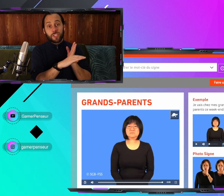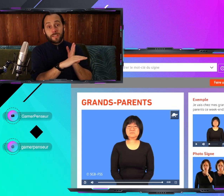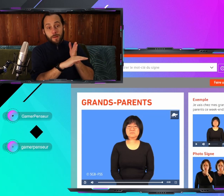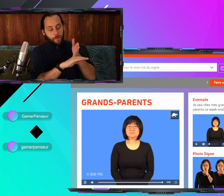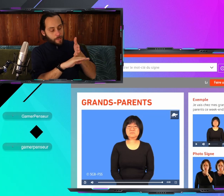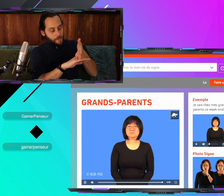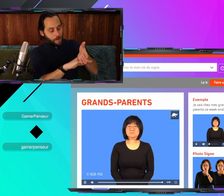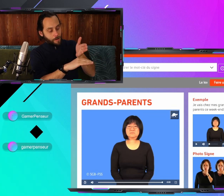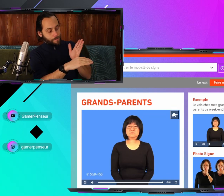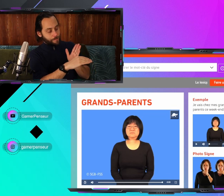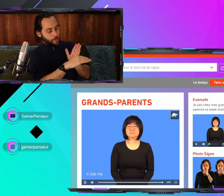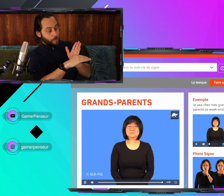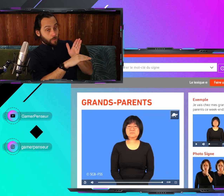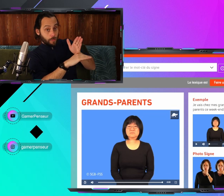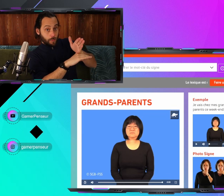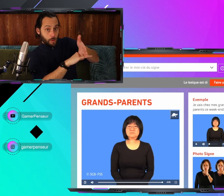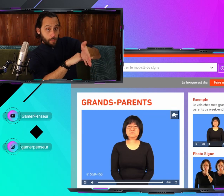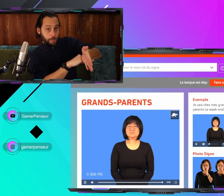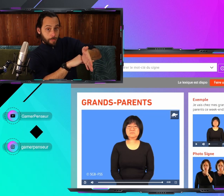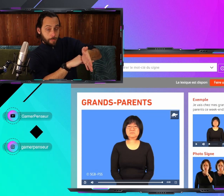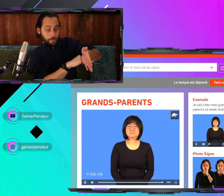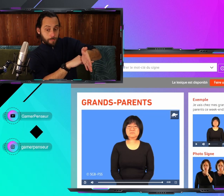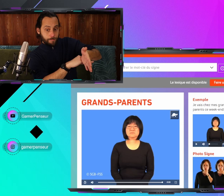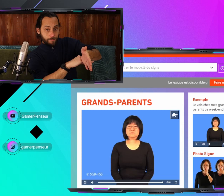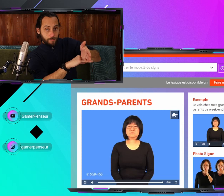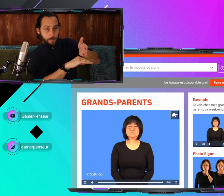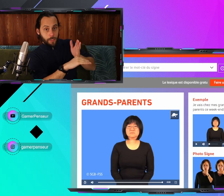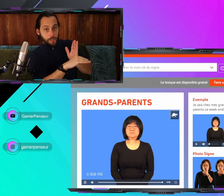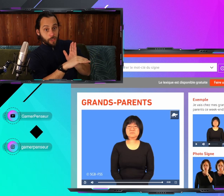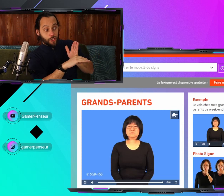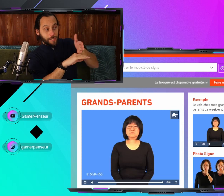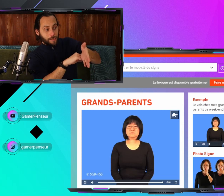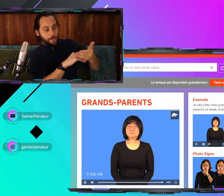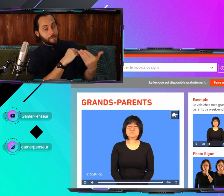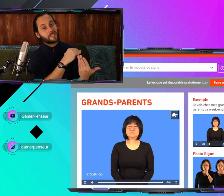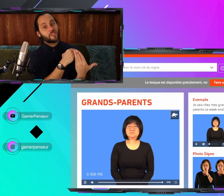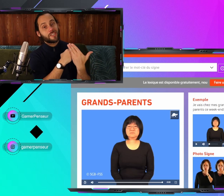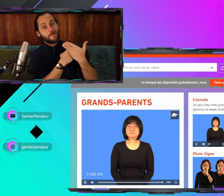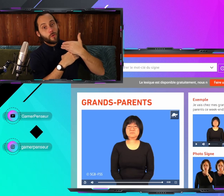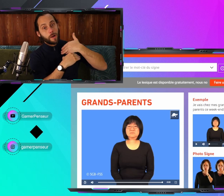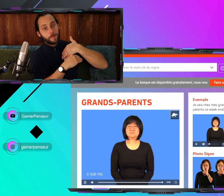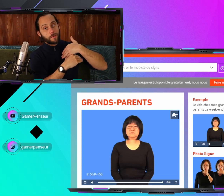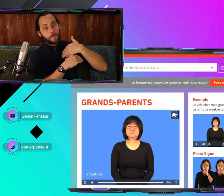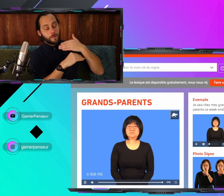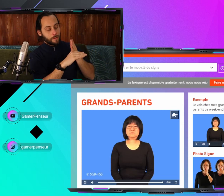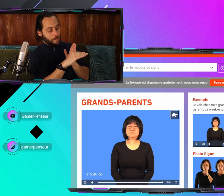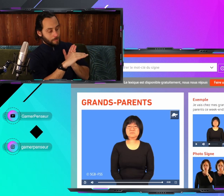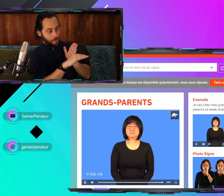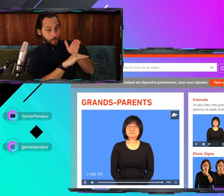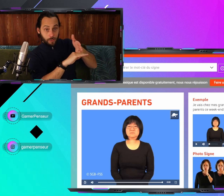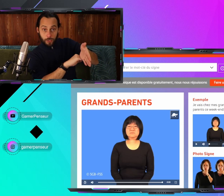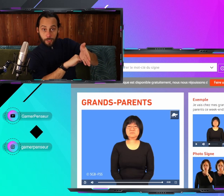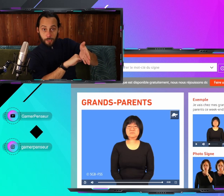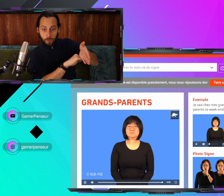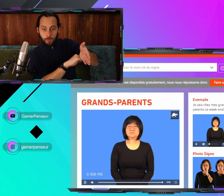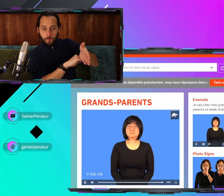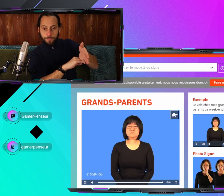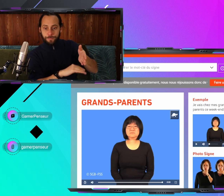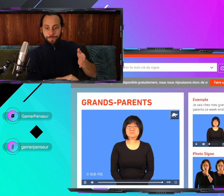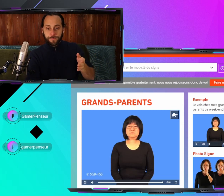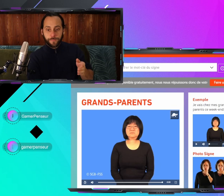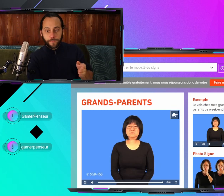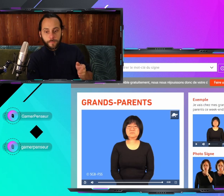Alors chez, ça peut être ça. Hein. Hop. C'est chez quelqu'un, ça c'est chez moi. Chez quelqu'un